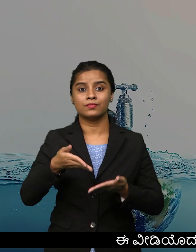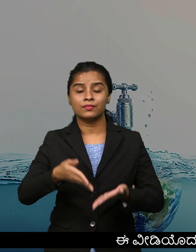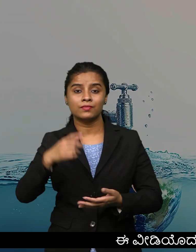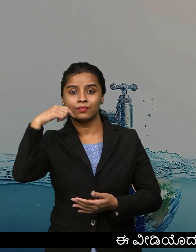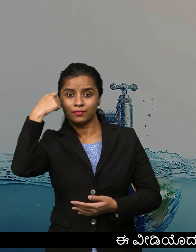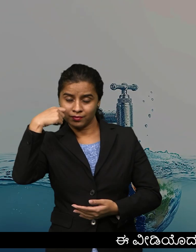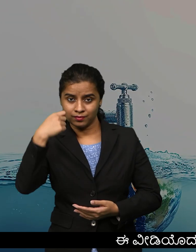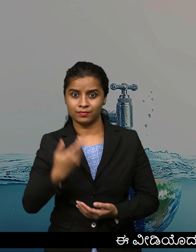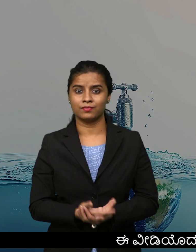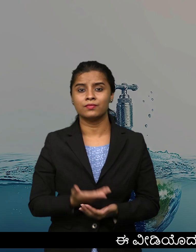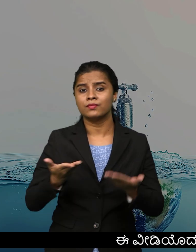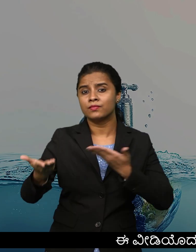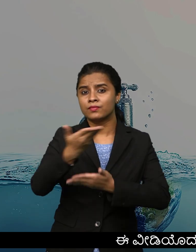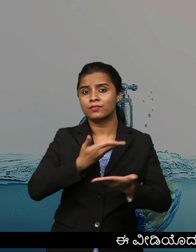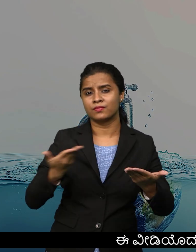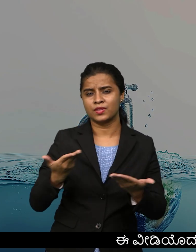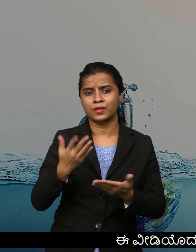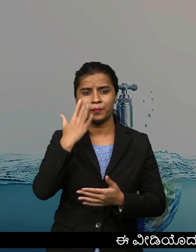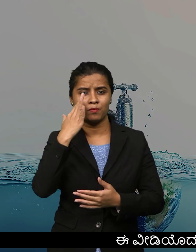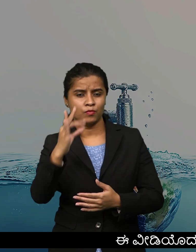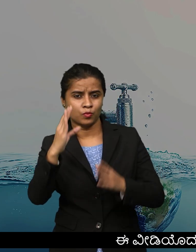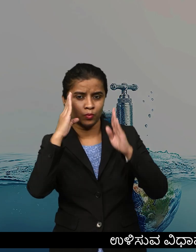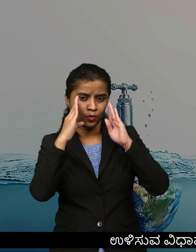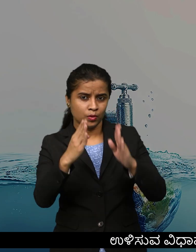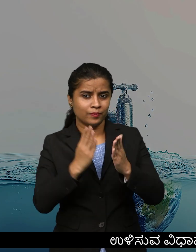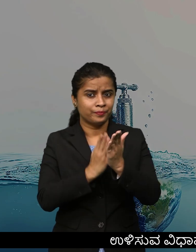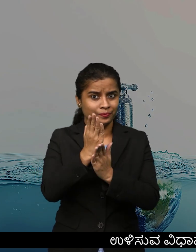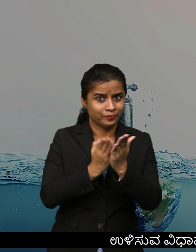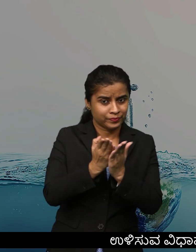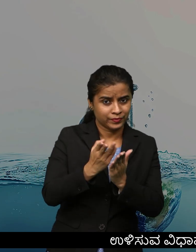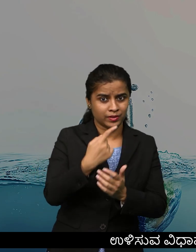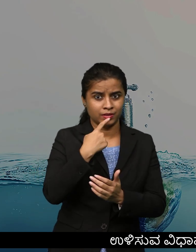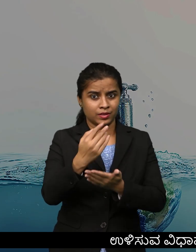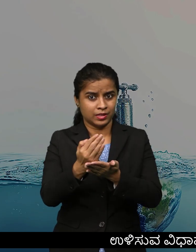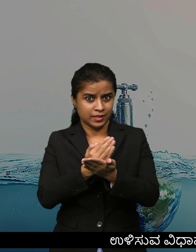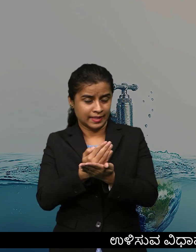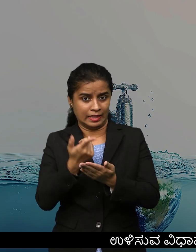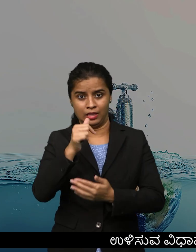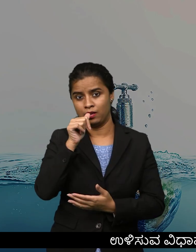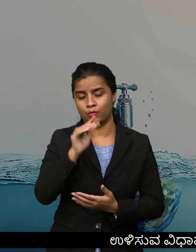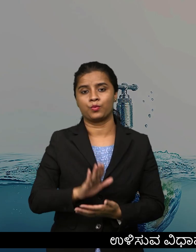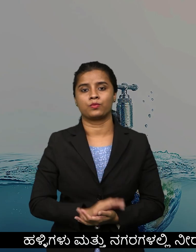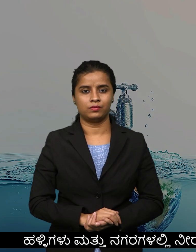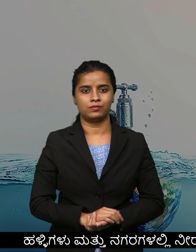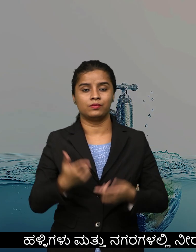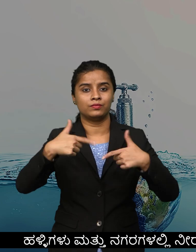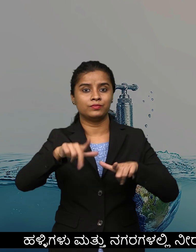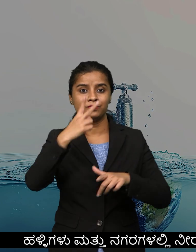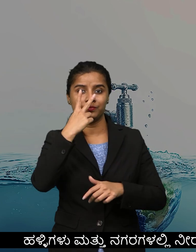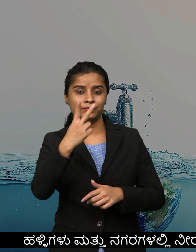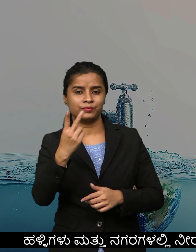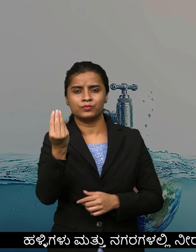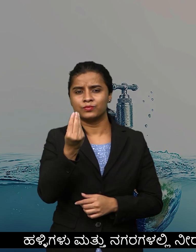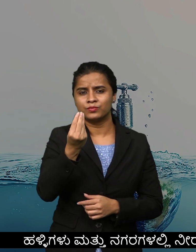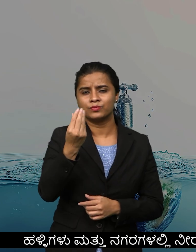ಈ ವಿಡಿಯೋದಲ್ಲಿ ನಾವು ಮುಖ್ಯವಾಗಿ ನೀರನ್ನು ಉಳಿಸುವ ವಿಧಾನದ ಮೇಲೆ ಕೇಂದ್ರೀಕರಿಸುತ್ತೇವೆ. ಹಳ್ಳಿಗಳು